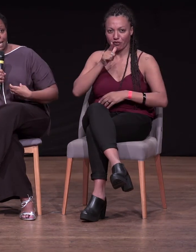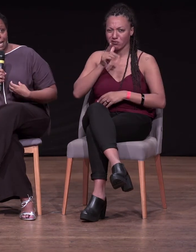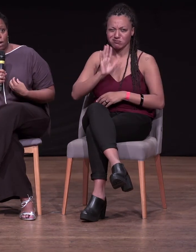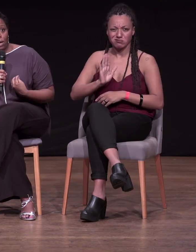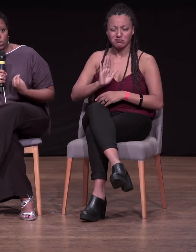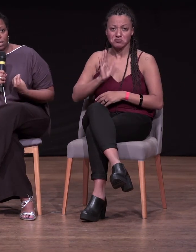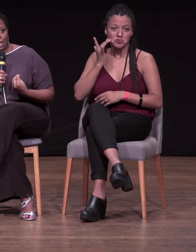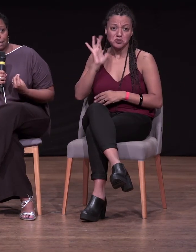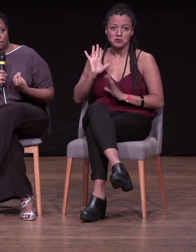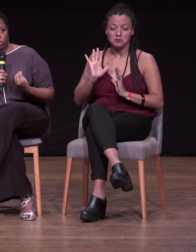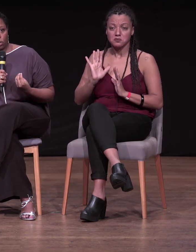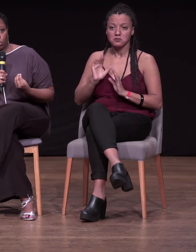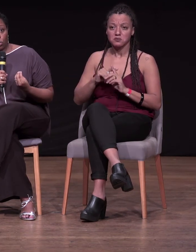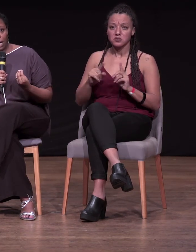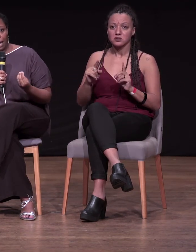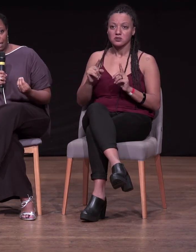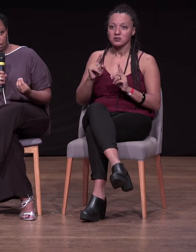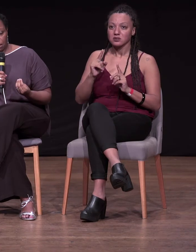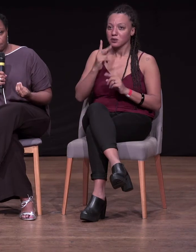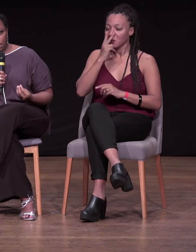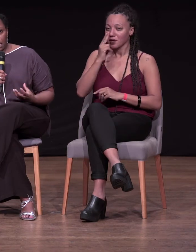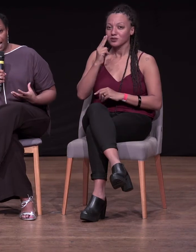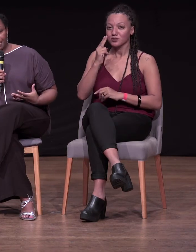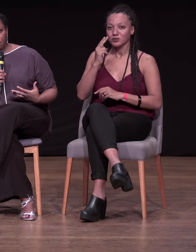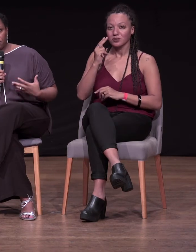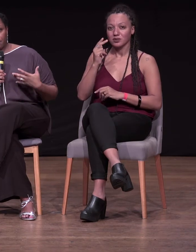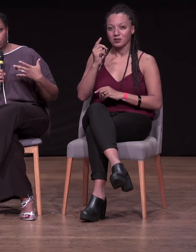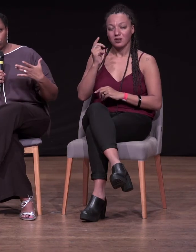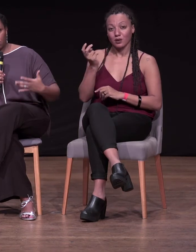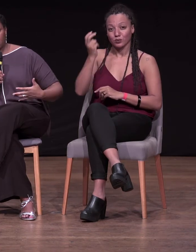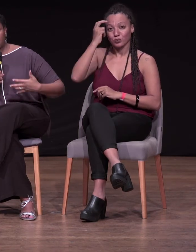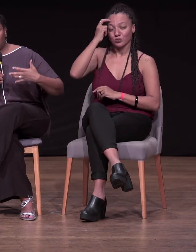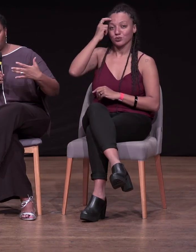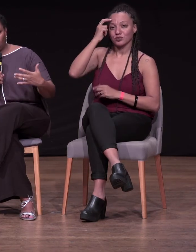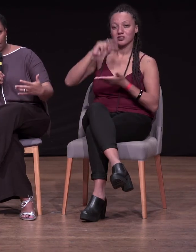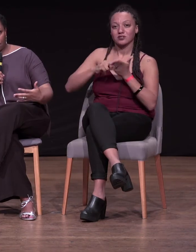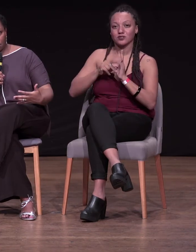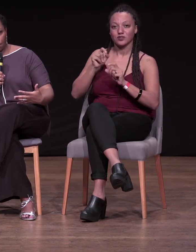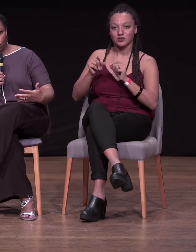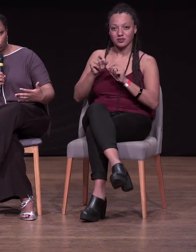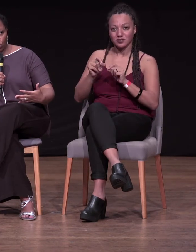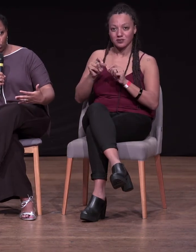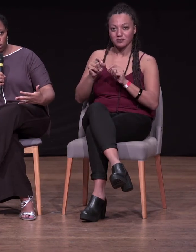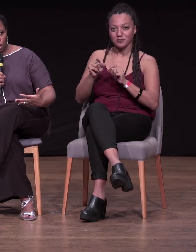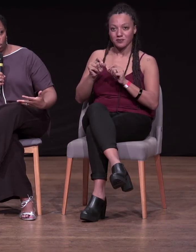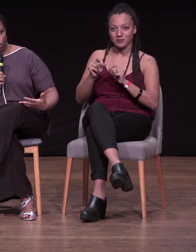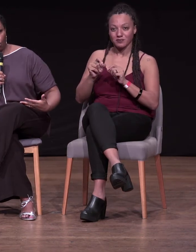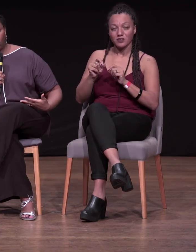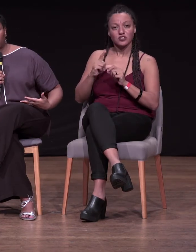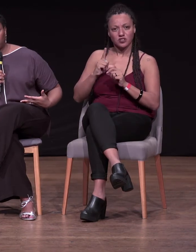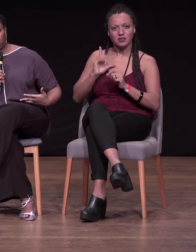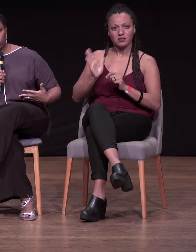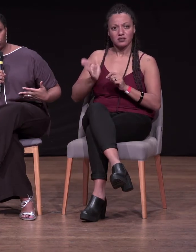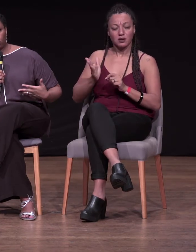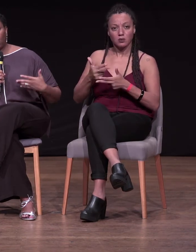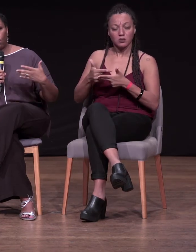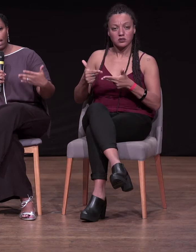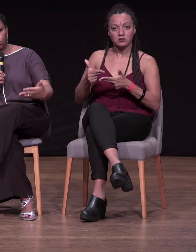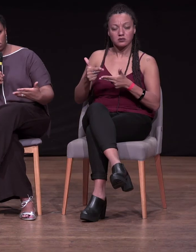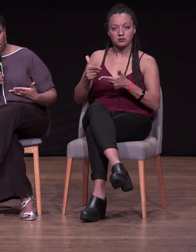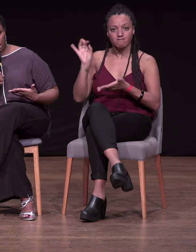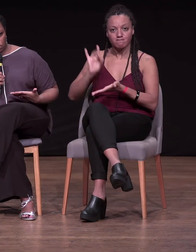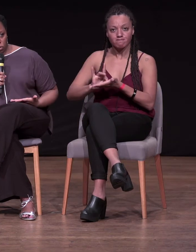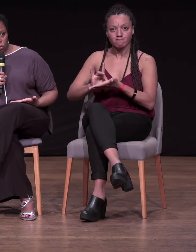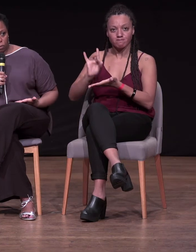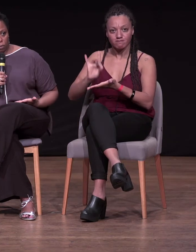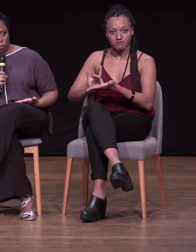obras. Eu acho que a questão da cultura é essa. As afirmações que estão colocadas na cultura, o antídoto não é